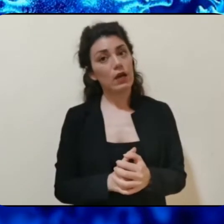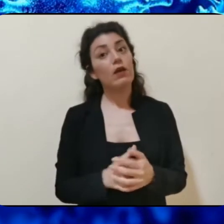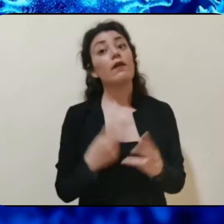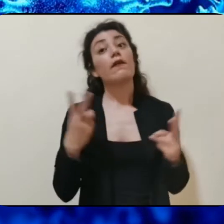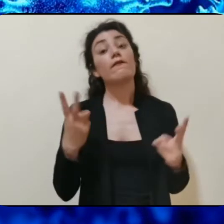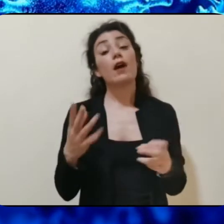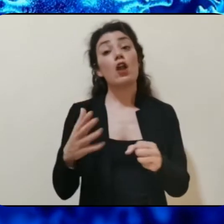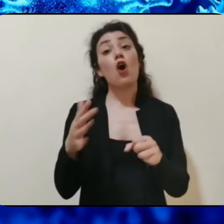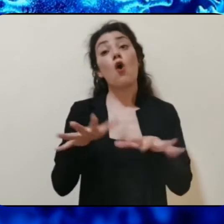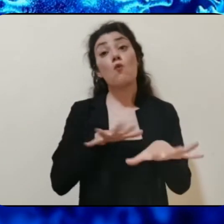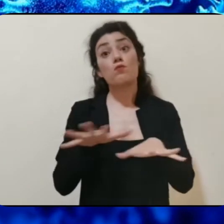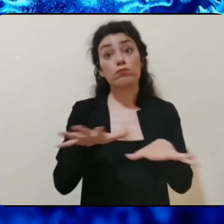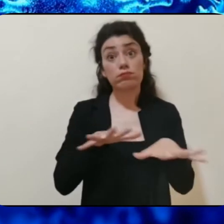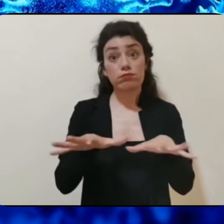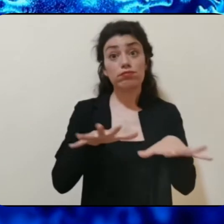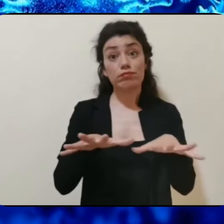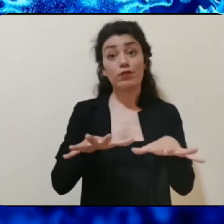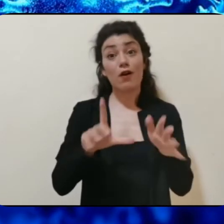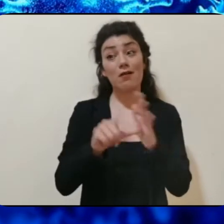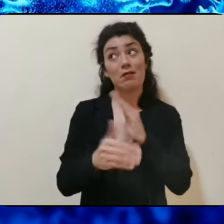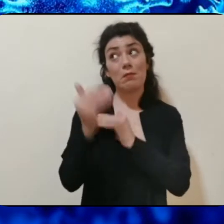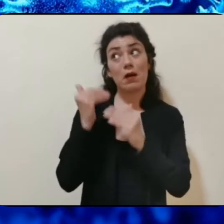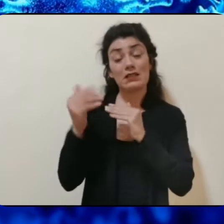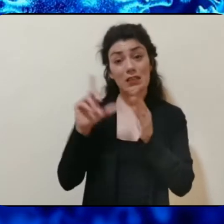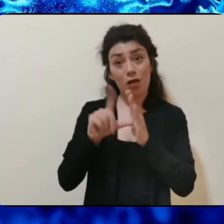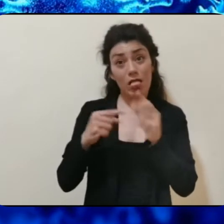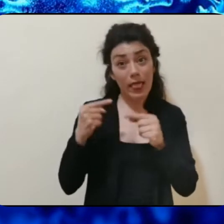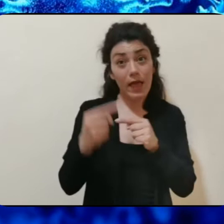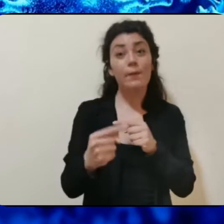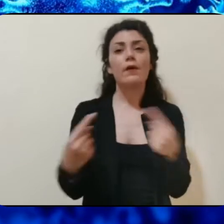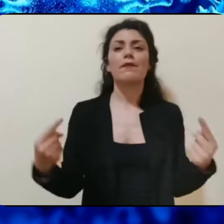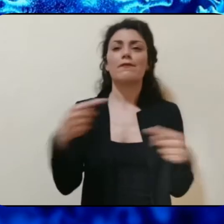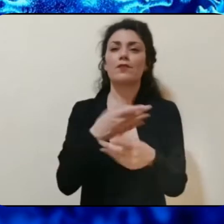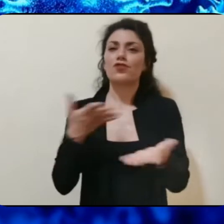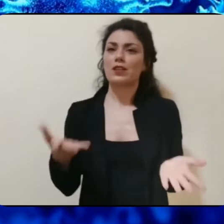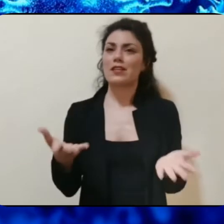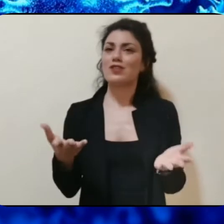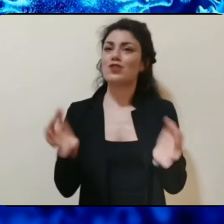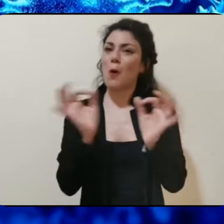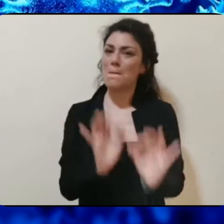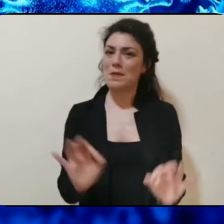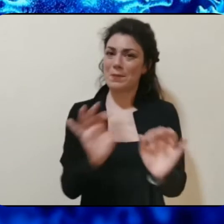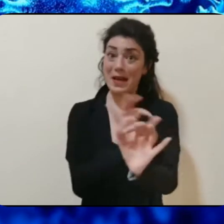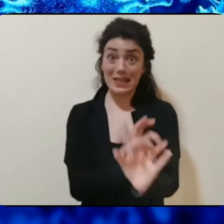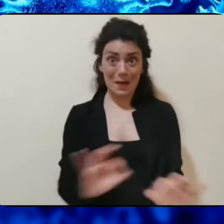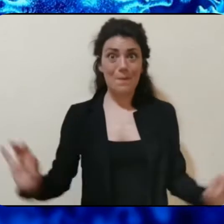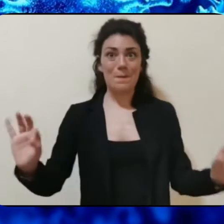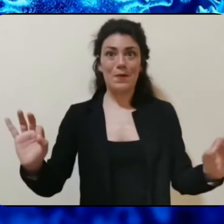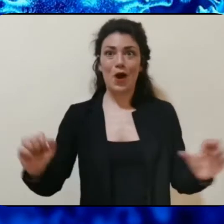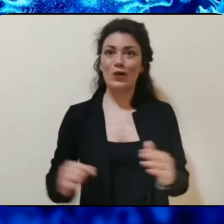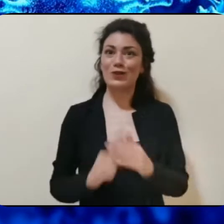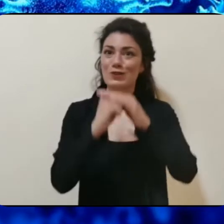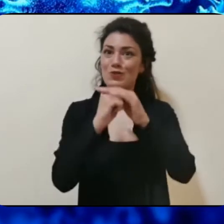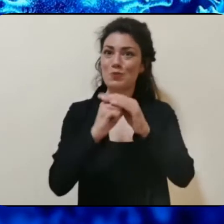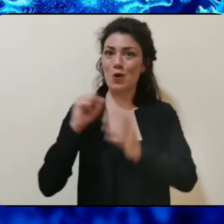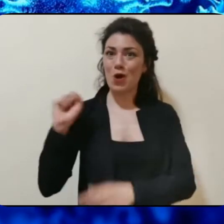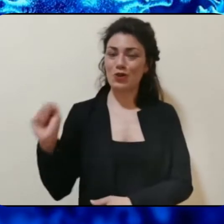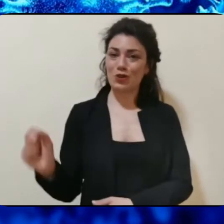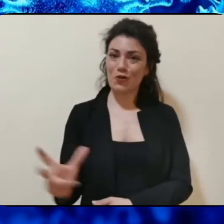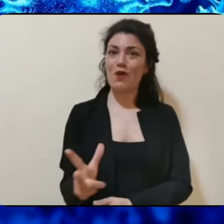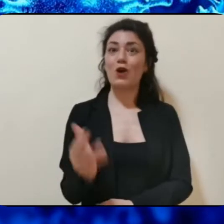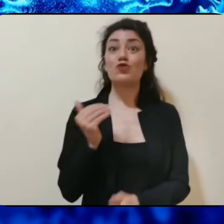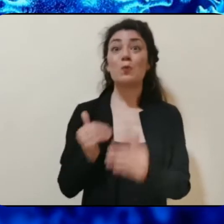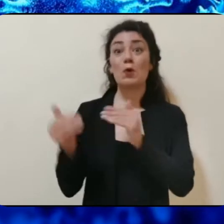Quindi sicuramente è lavoro un po' più che ha richiesto un po' più tempo, ma adesso siamo molto preparati, pronti già